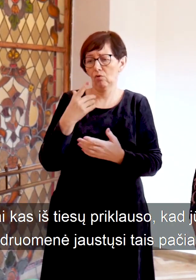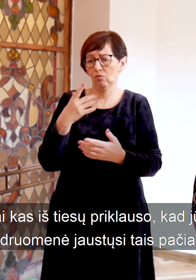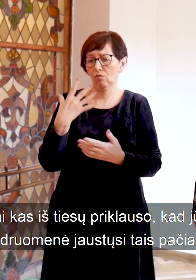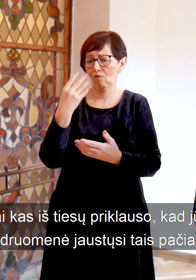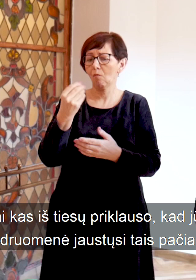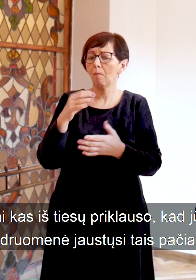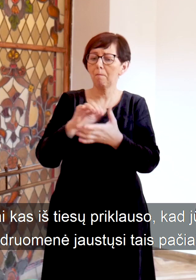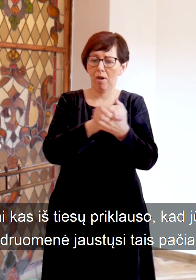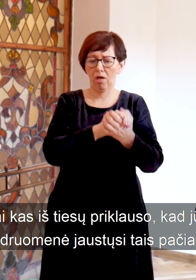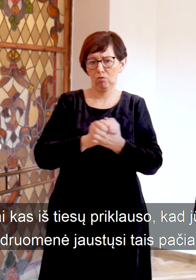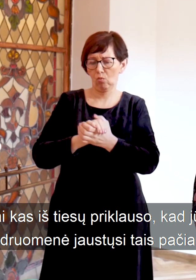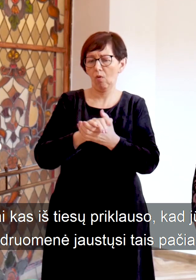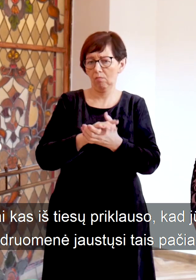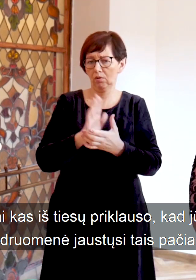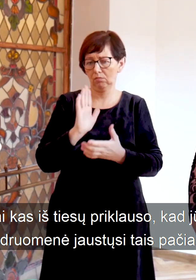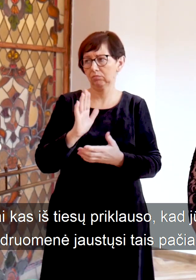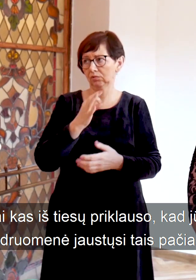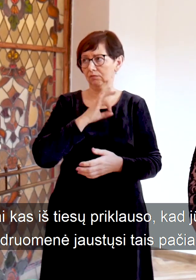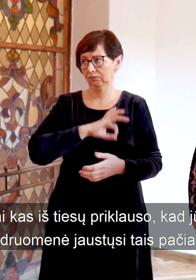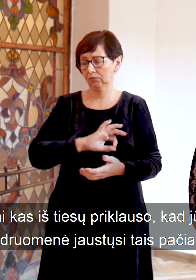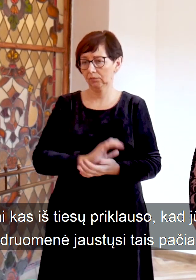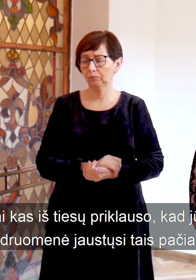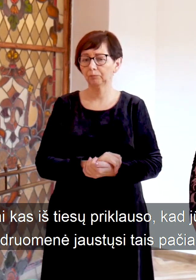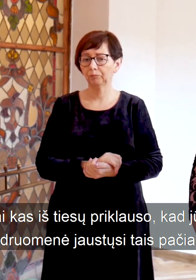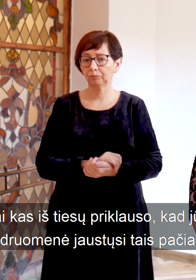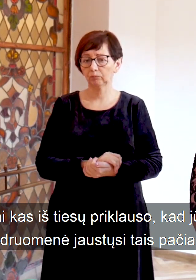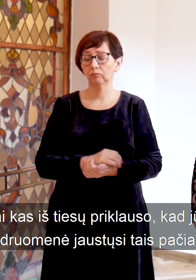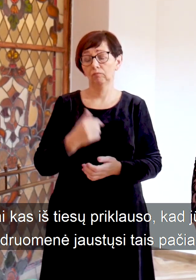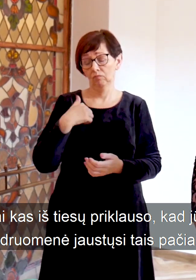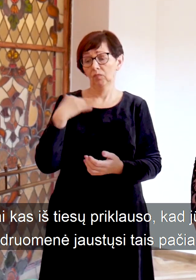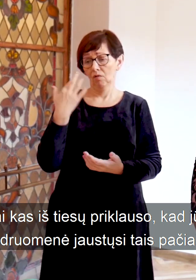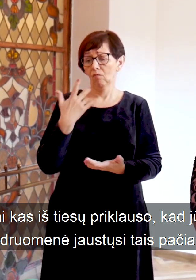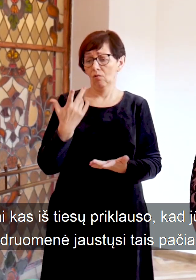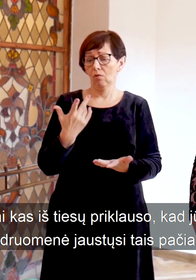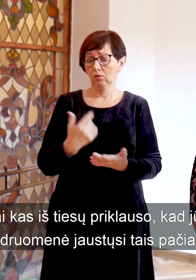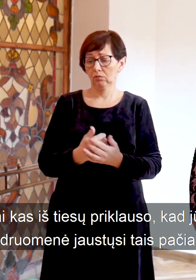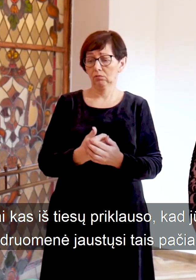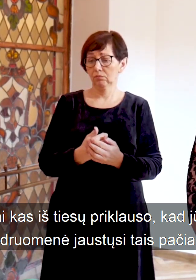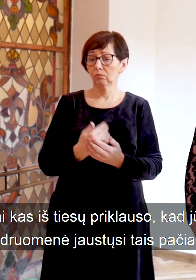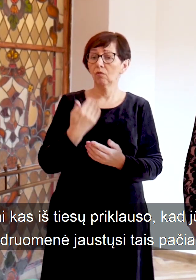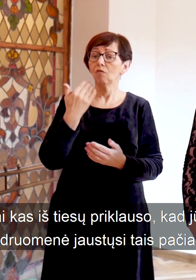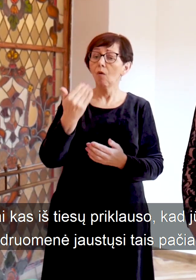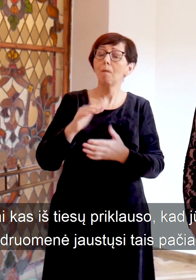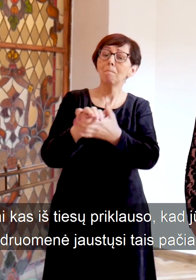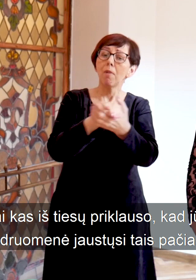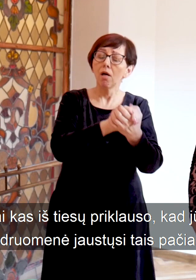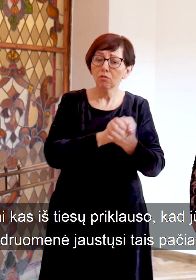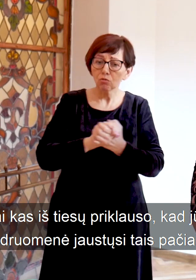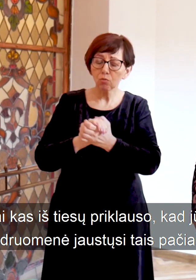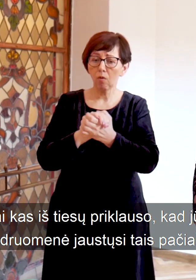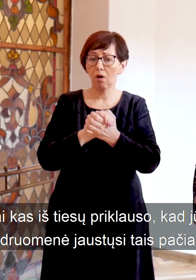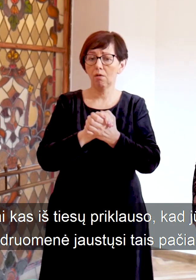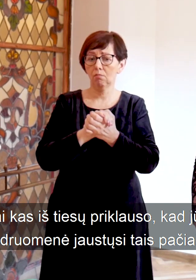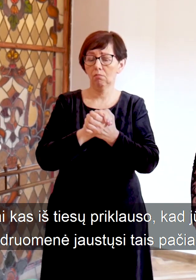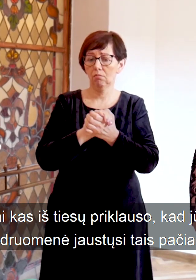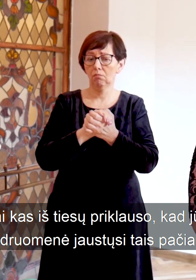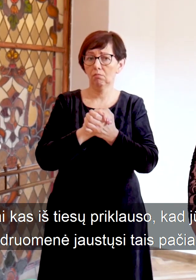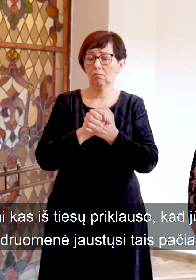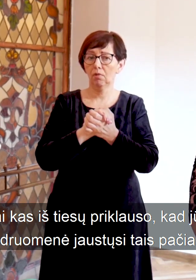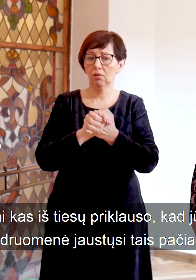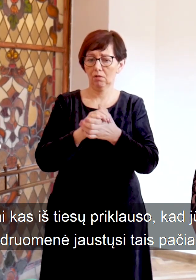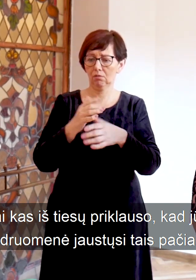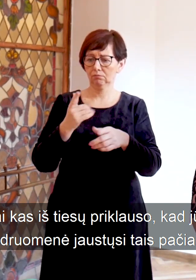ir užtikrinti tai, kas iš tiesų priklauso, kad jūs, jūsų bendruomenė, pačių bendruomenė taip pat